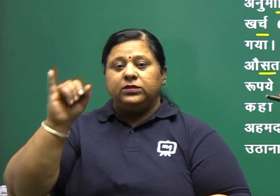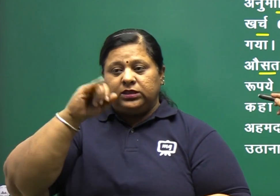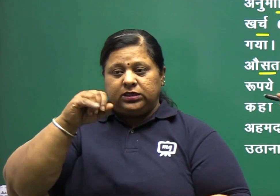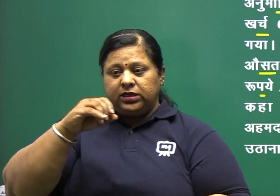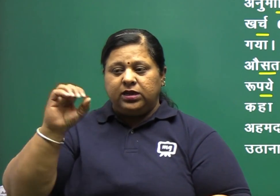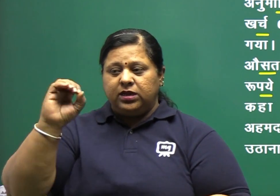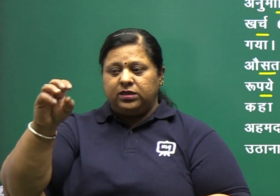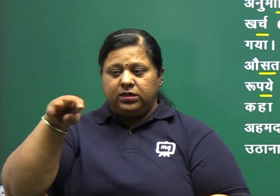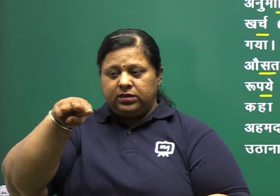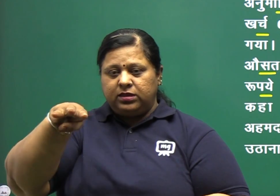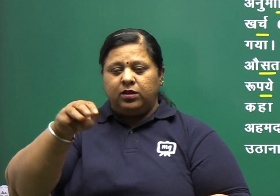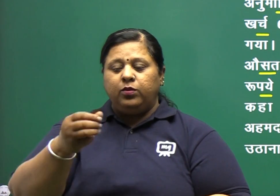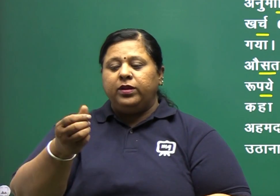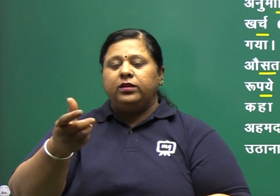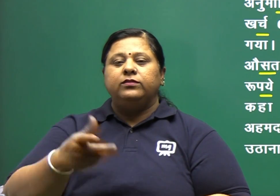6,000 रुपये